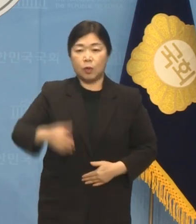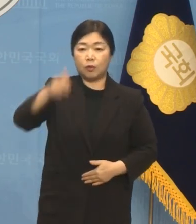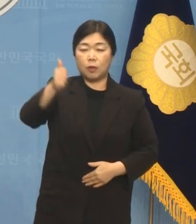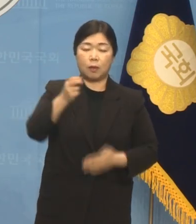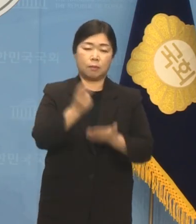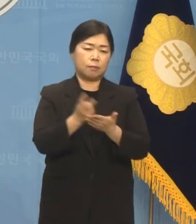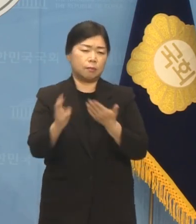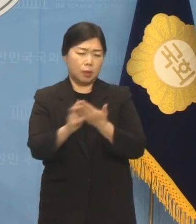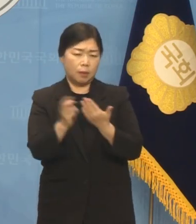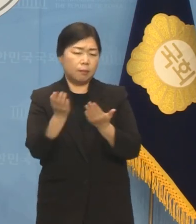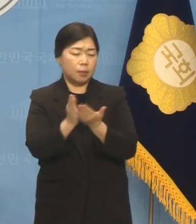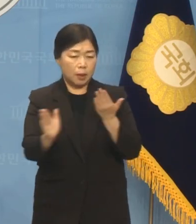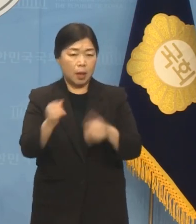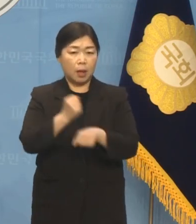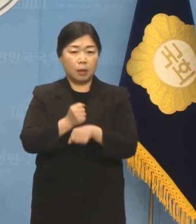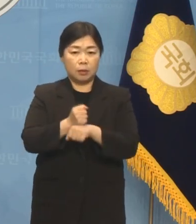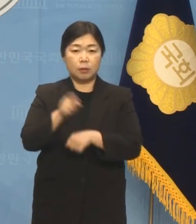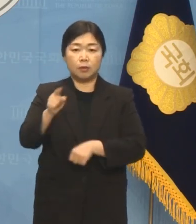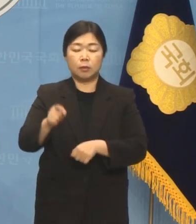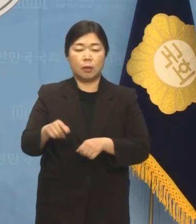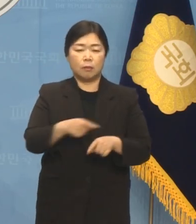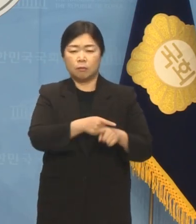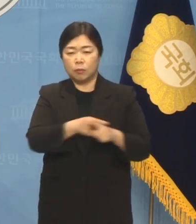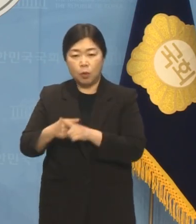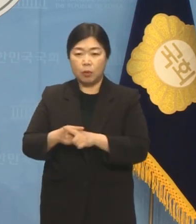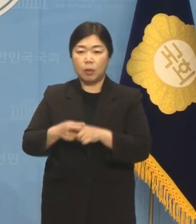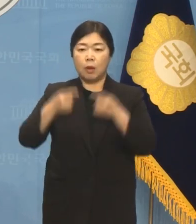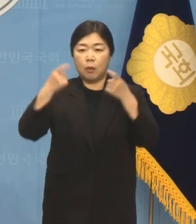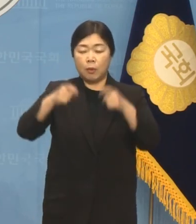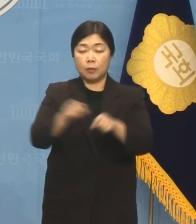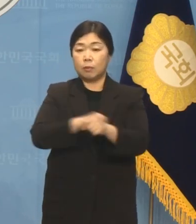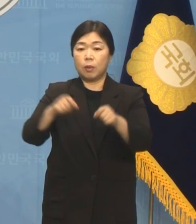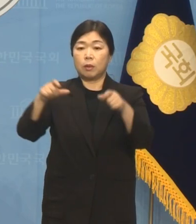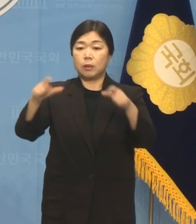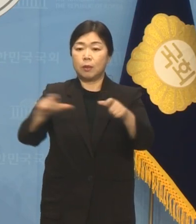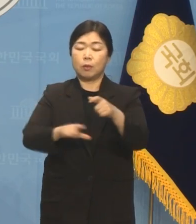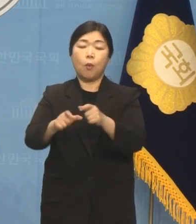논란을 자처하는 묻지마 관광특구 확대가 아니라